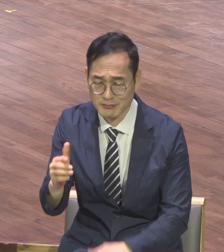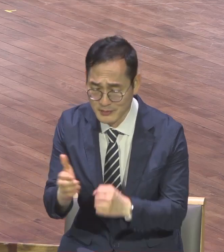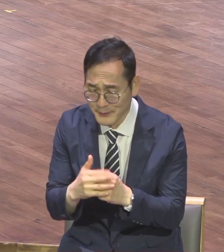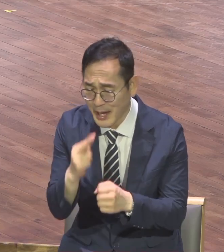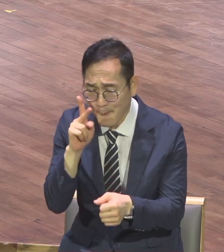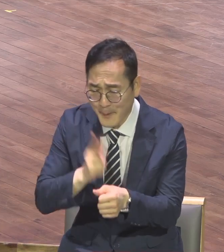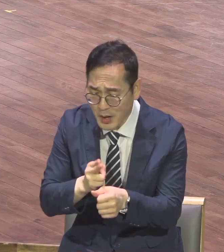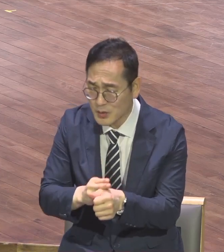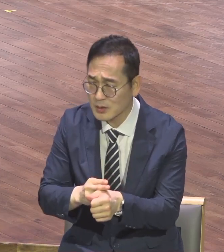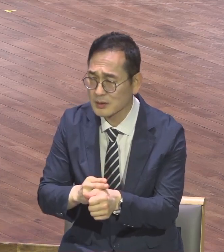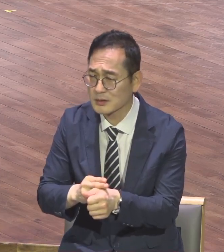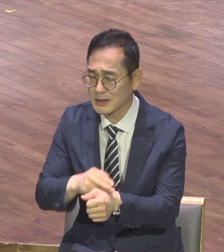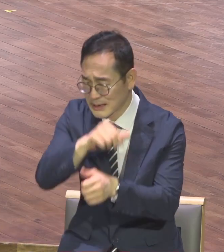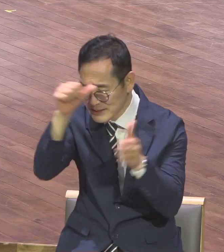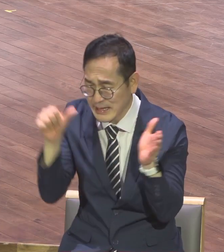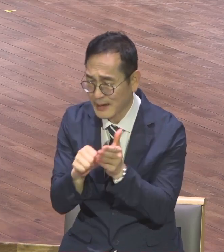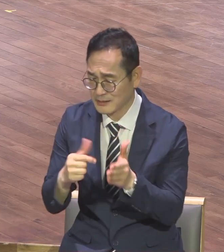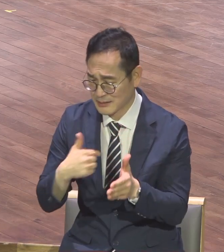올인해버려. 아멘.